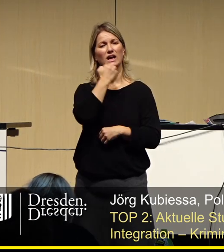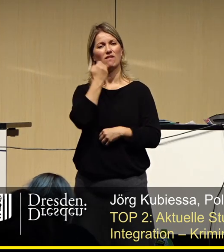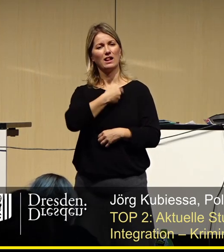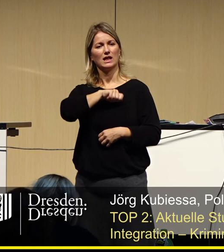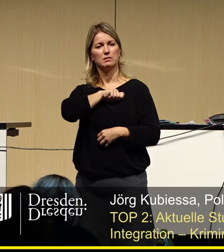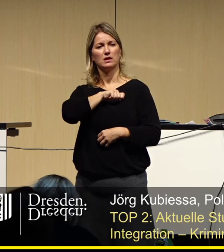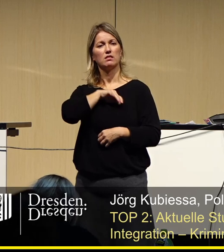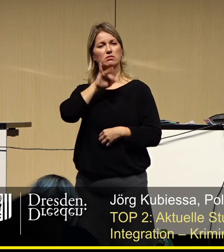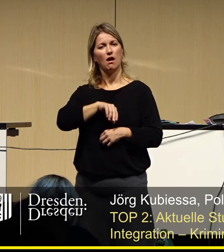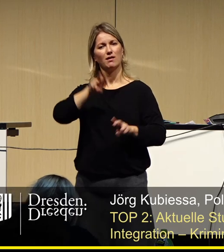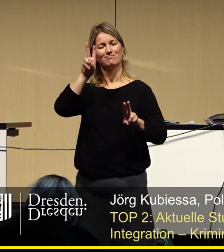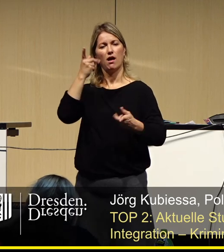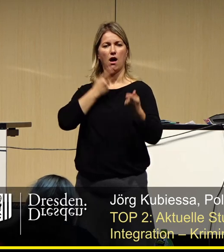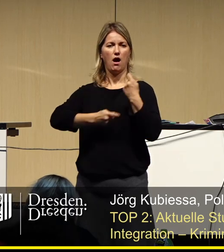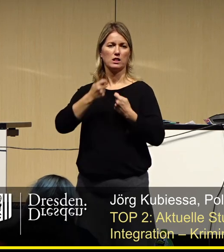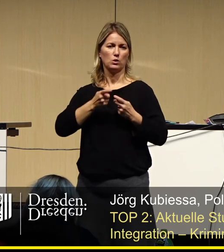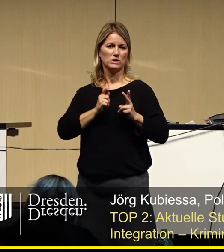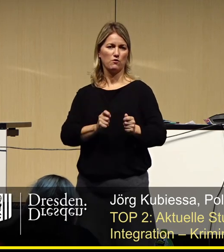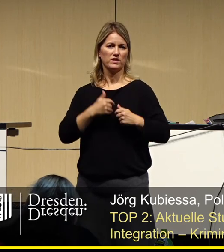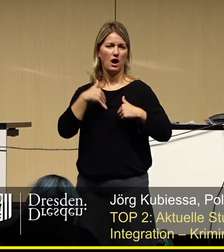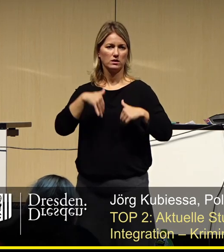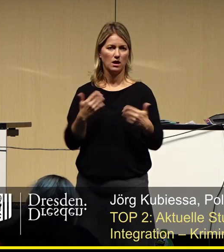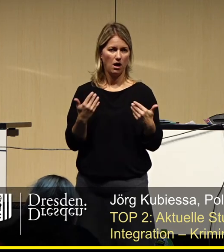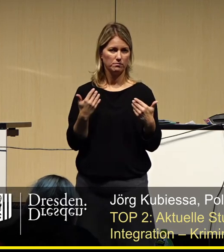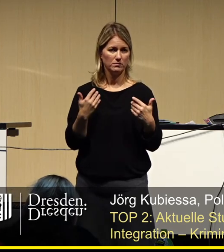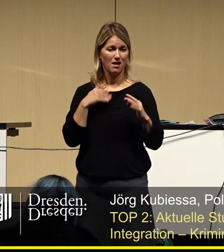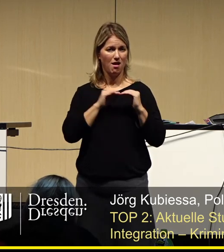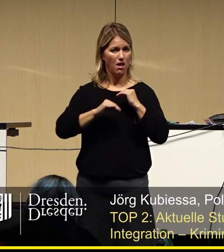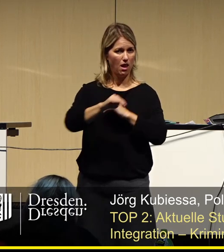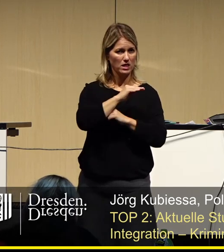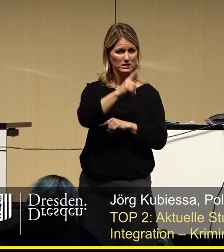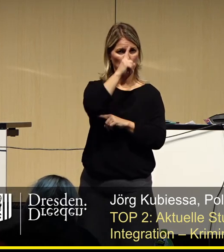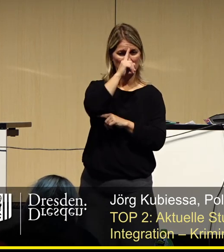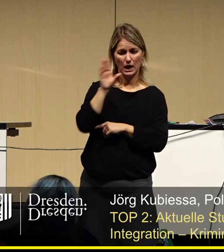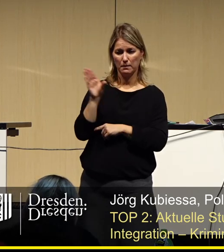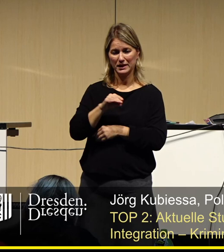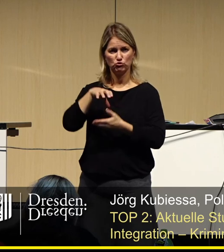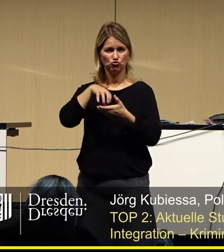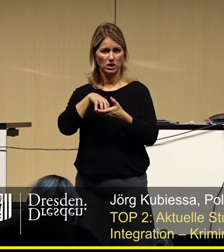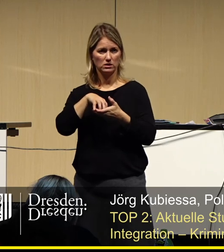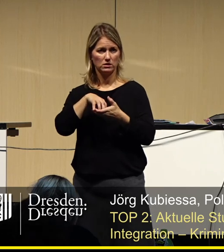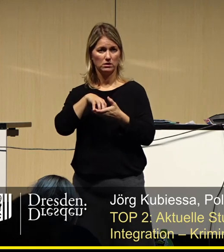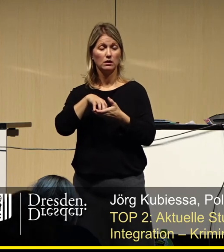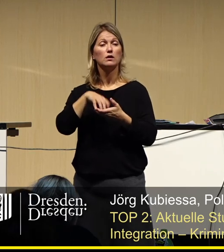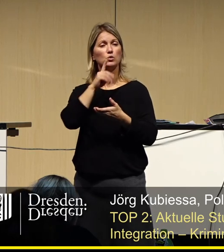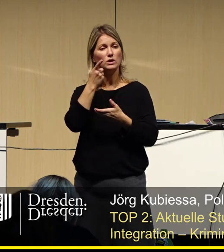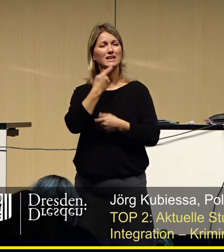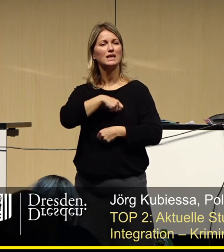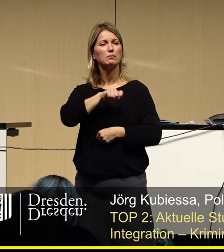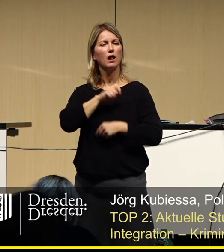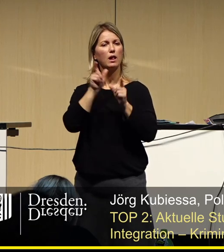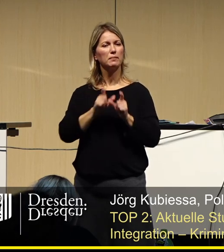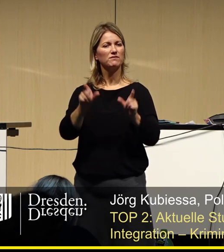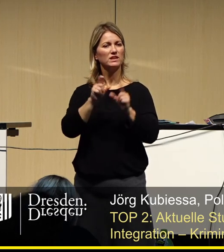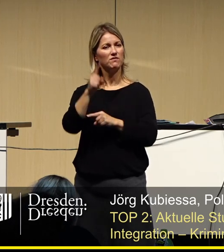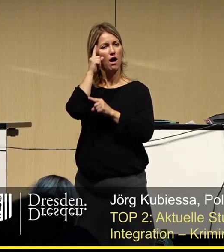Gewaltkriminalität. Wir sind an dem Thema als Landespolizei zusammen mit der Stadt in den Gremien des Kriminalpräventiven Rates dort